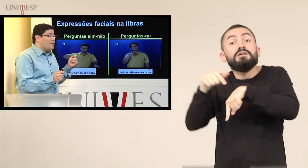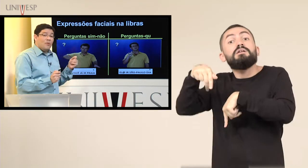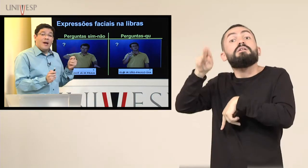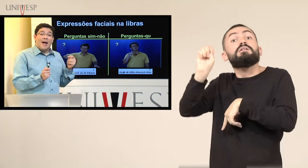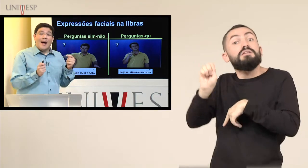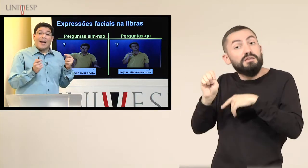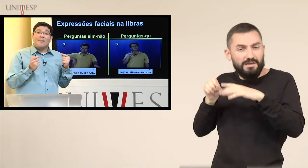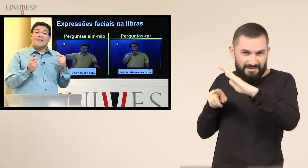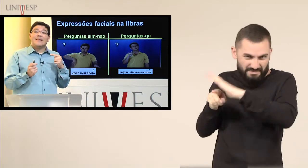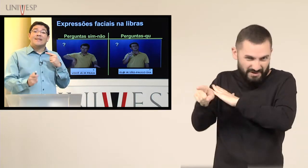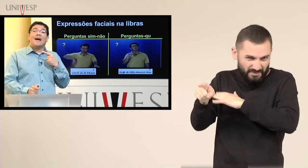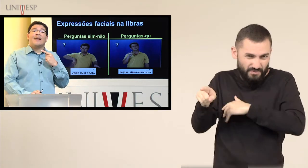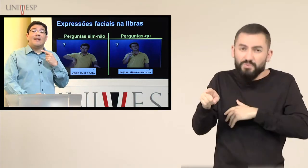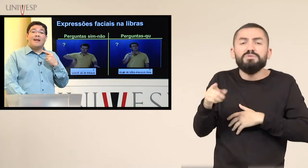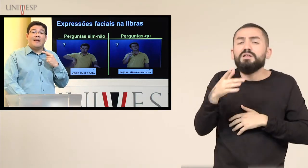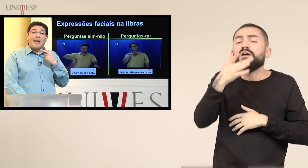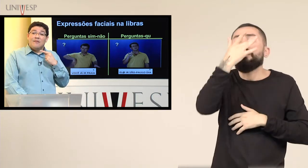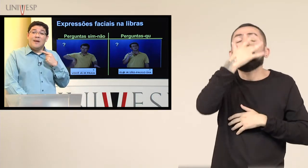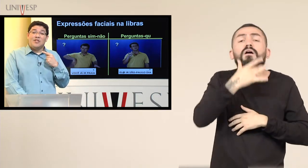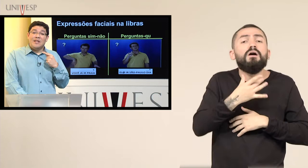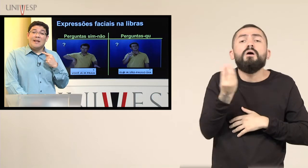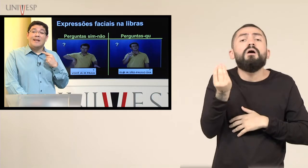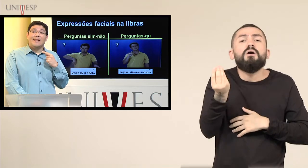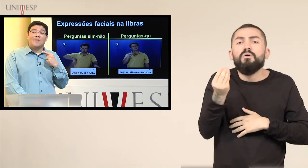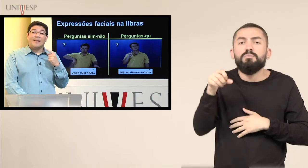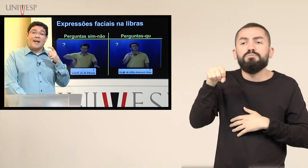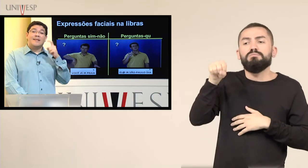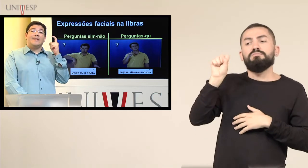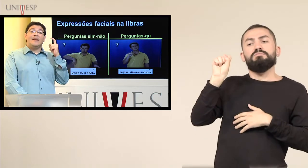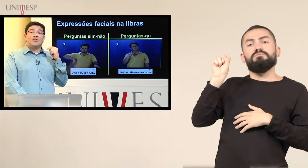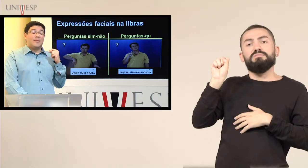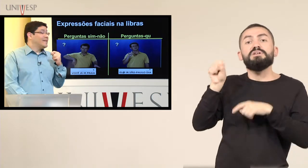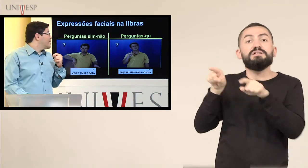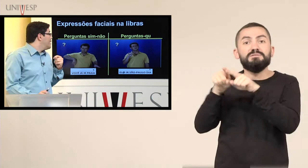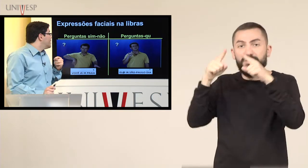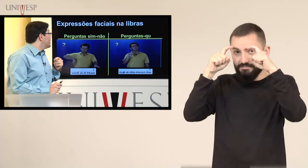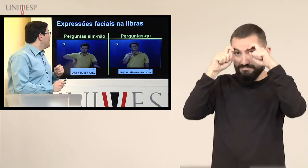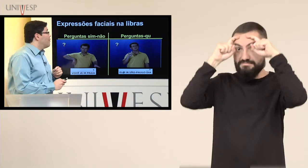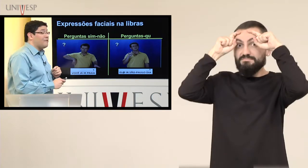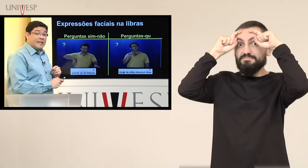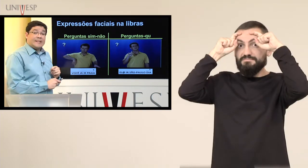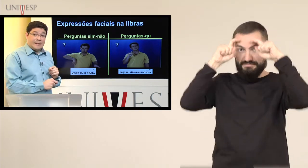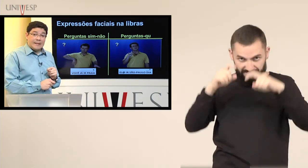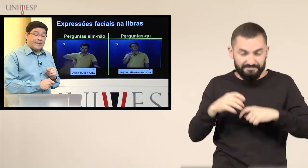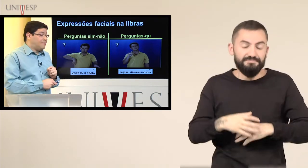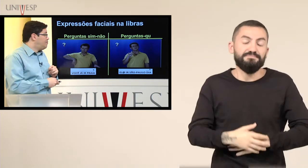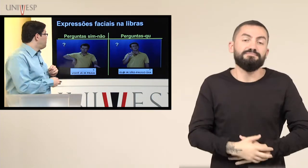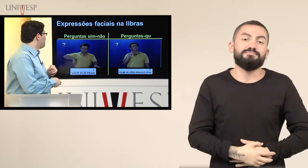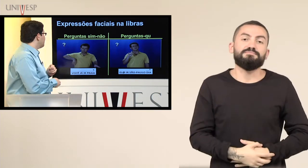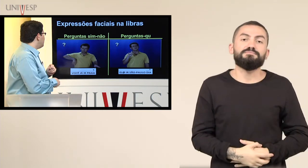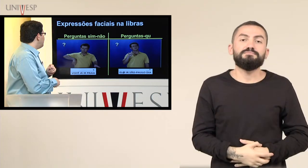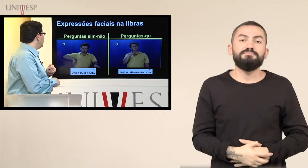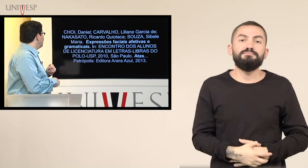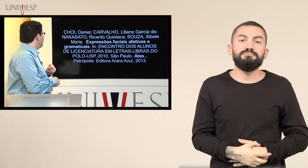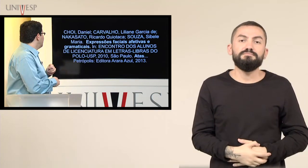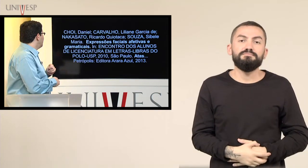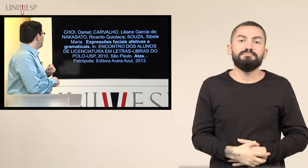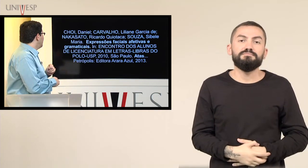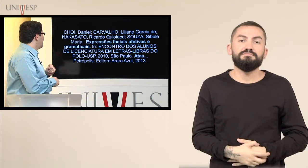pergunta QU a cabeça está levemente inclinada para trás e as sobrancelhas franzidas.